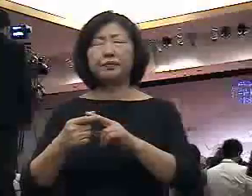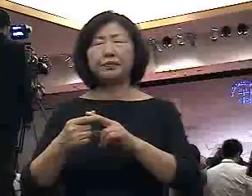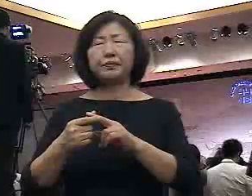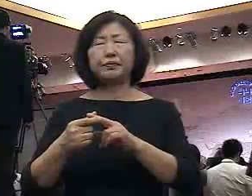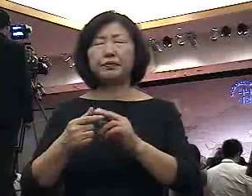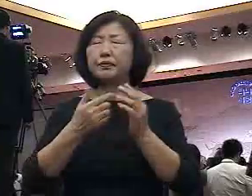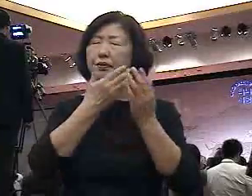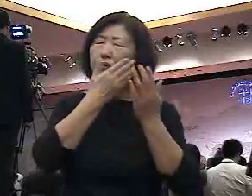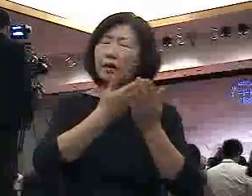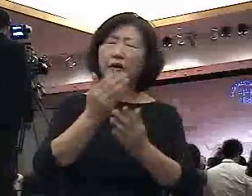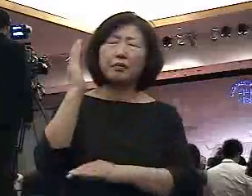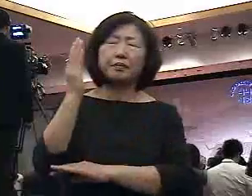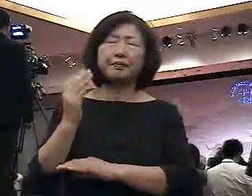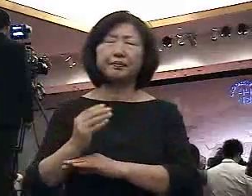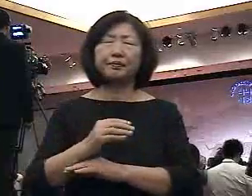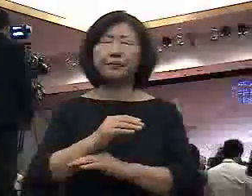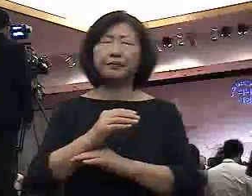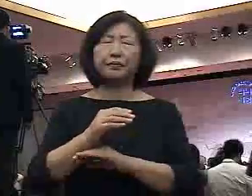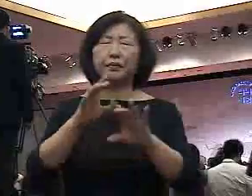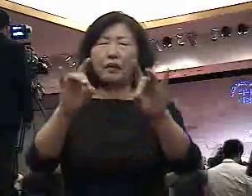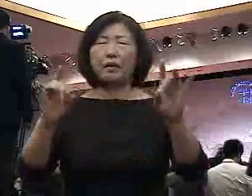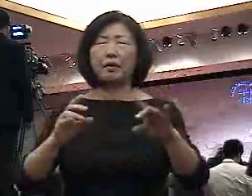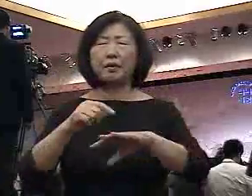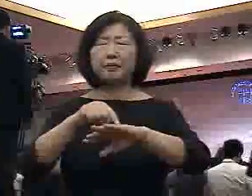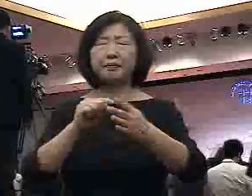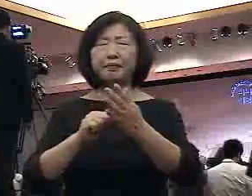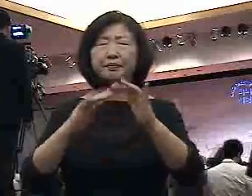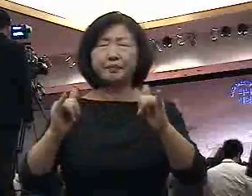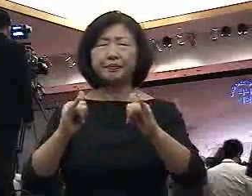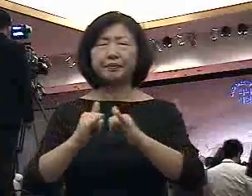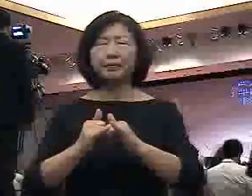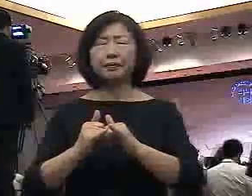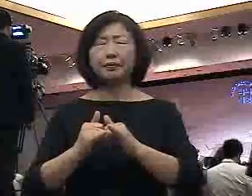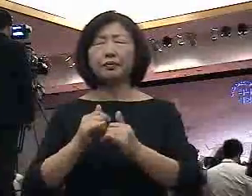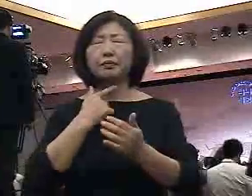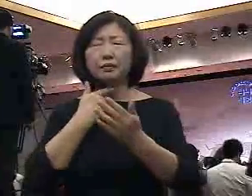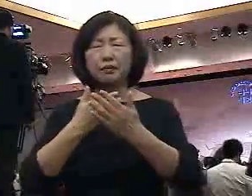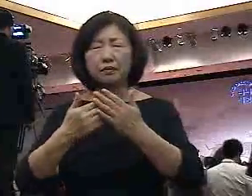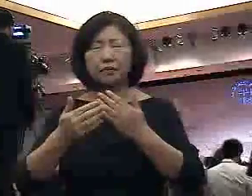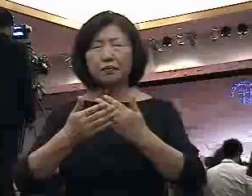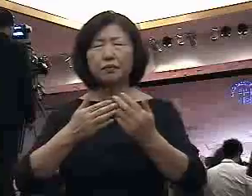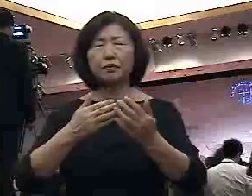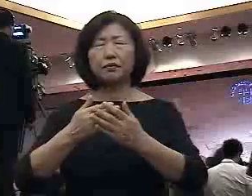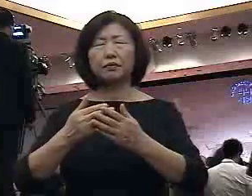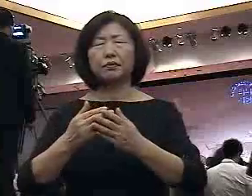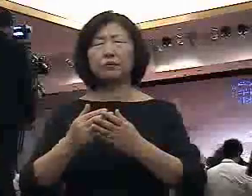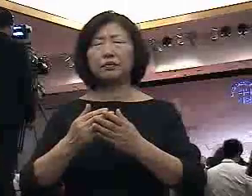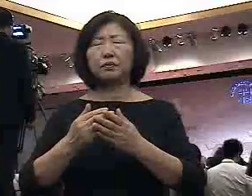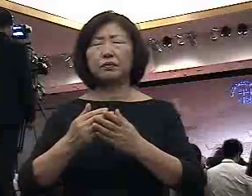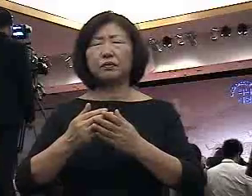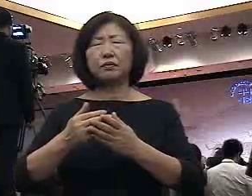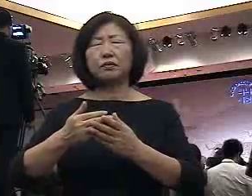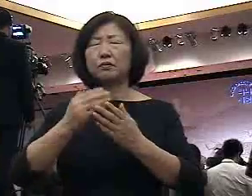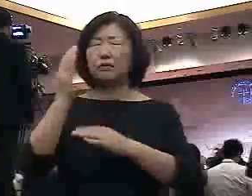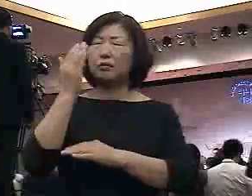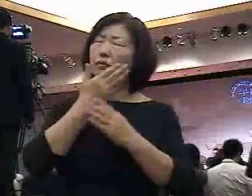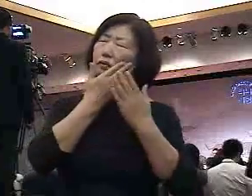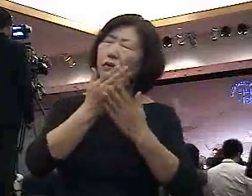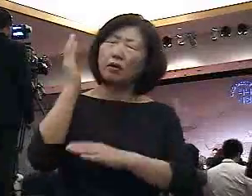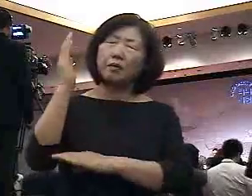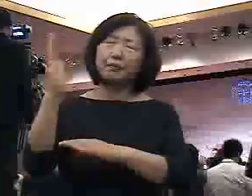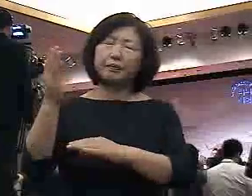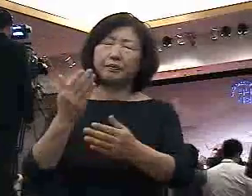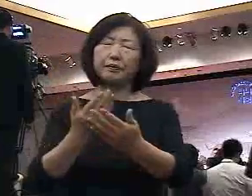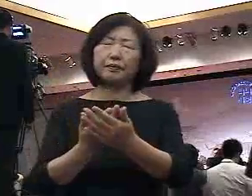이 귀한 말씀이 우리 각 사람에게 순종하여 체험될 수 있는 귀한 말씀 되게